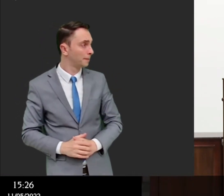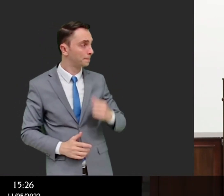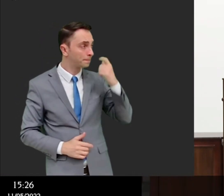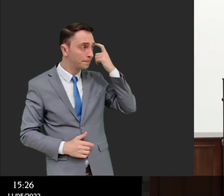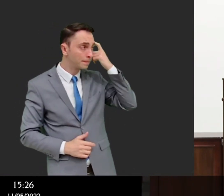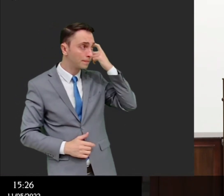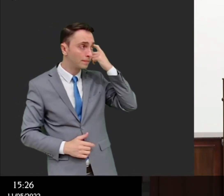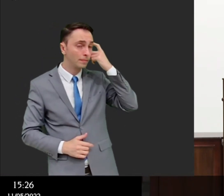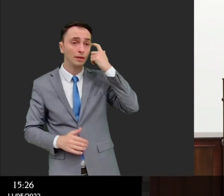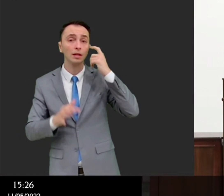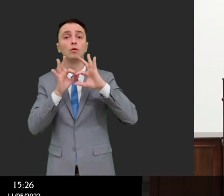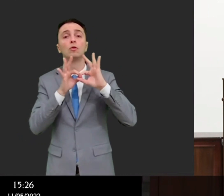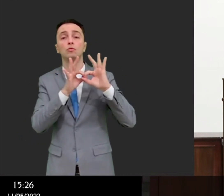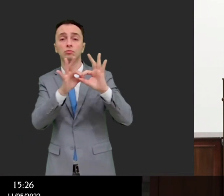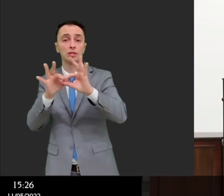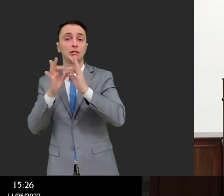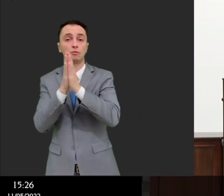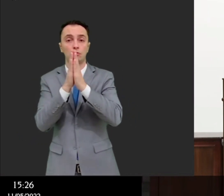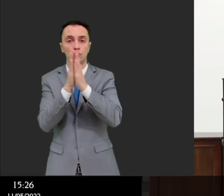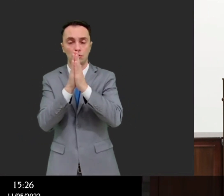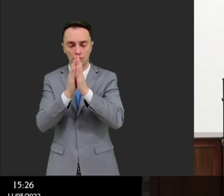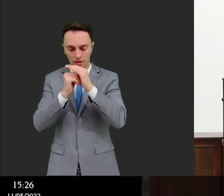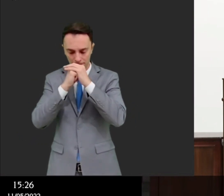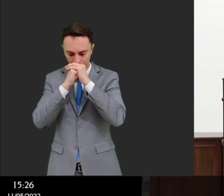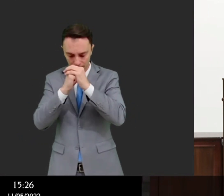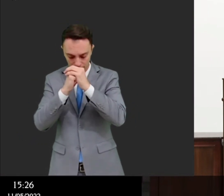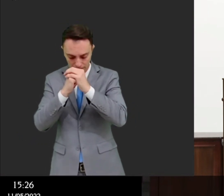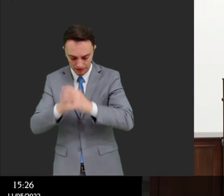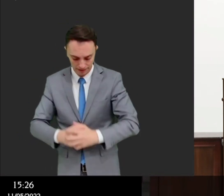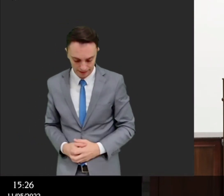Irmão, vamos juntos orar a Deus.